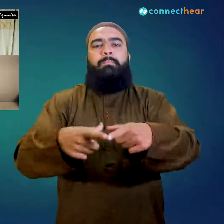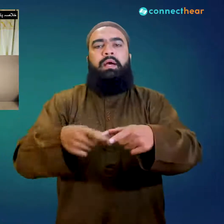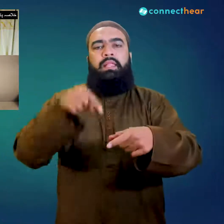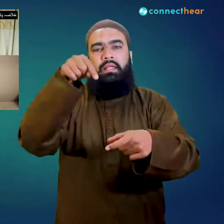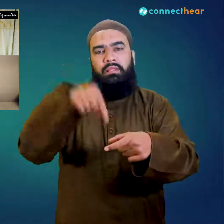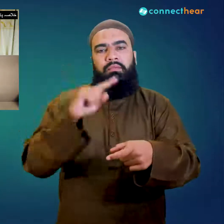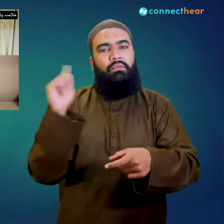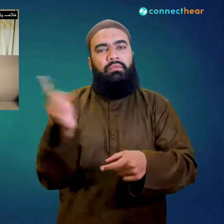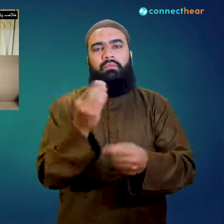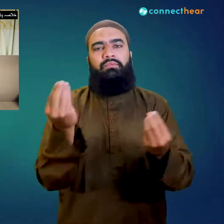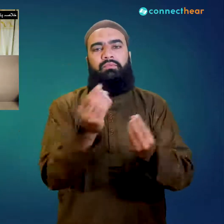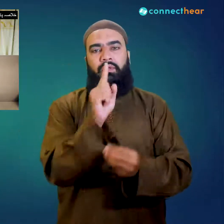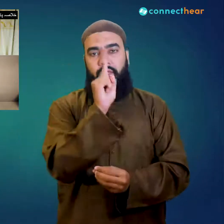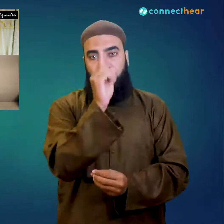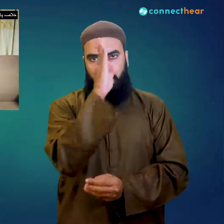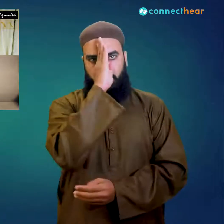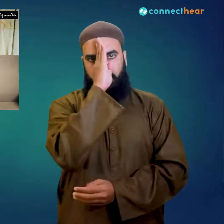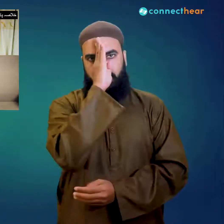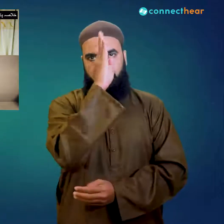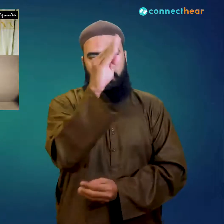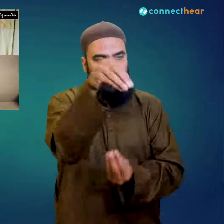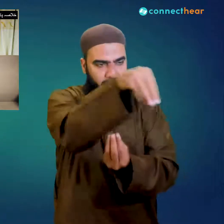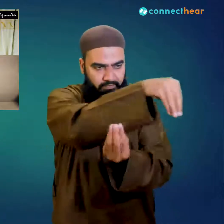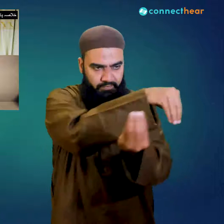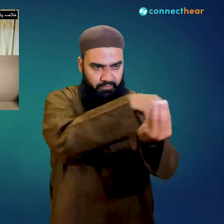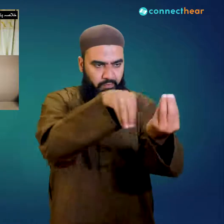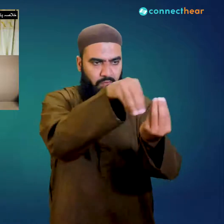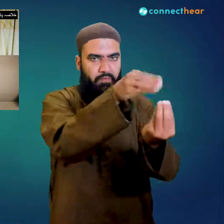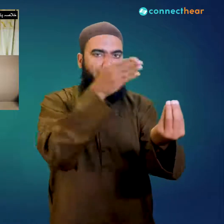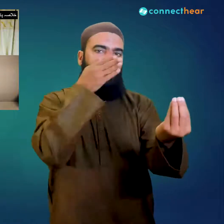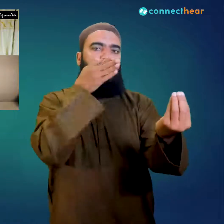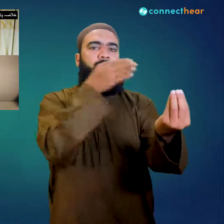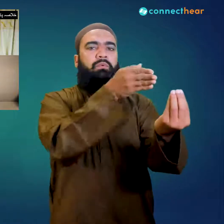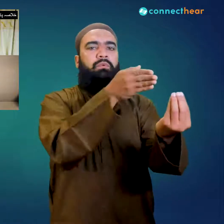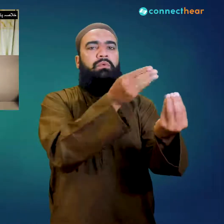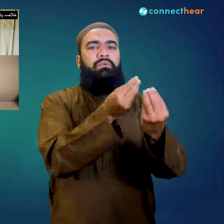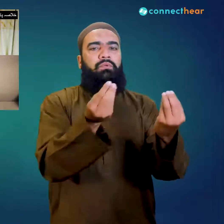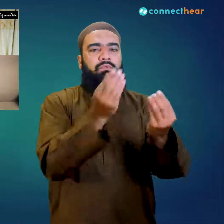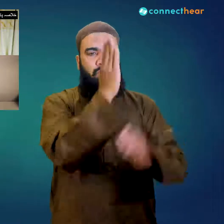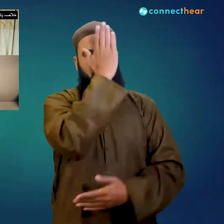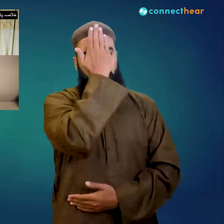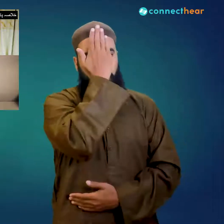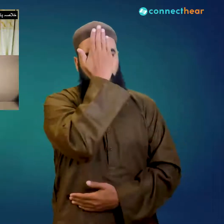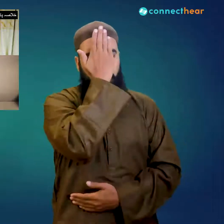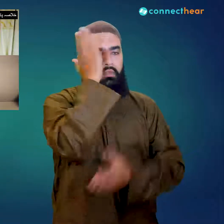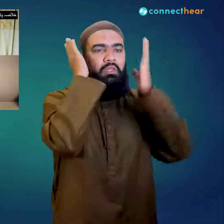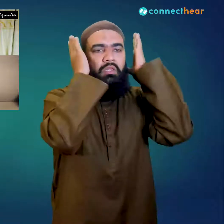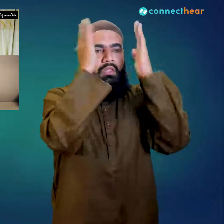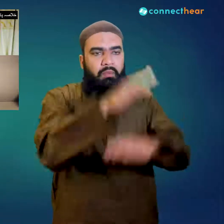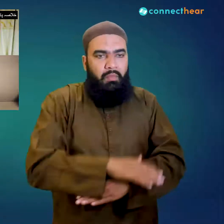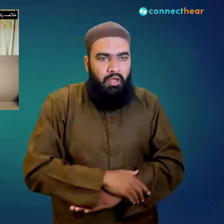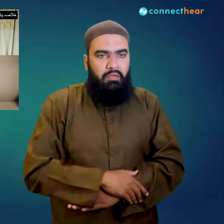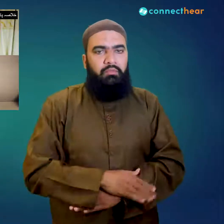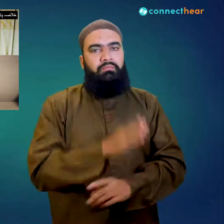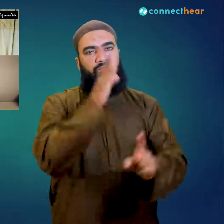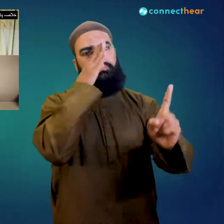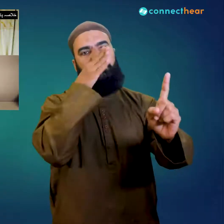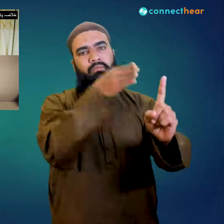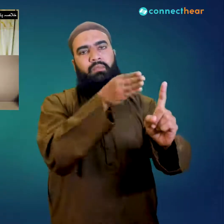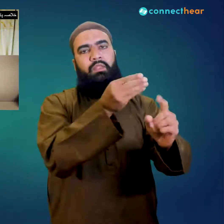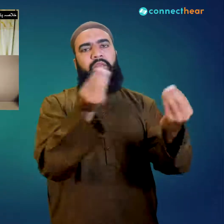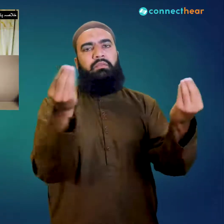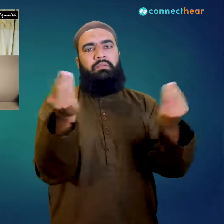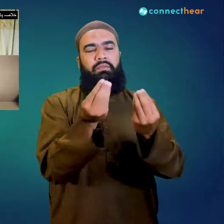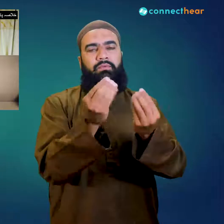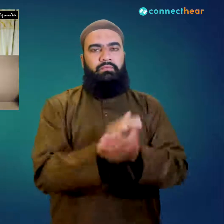کے ایک سمت میں، ایک کعبے کی طرف منہ کر کے اپنے عبادت کی سرگرمیوں کو سر انجام